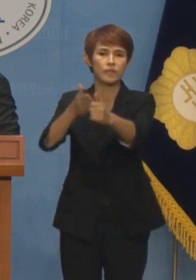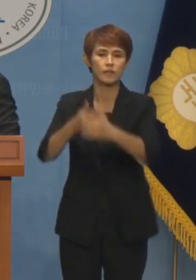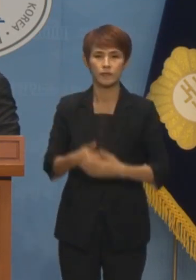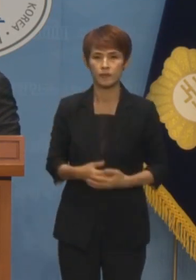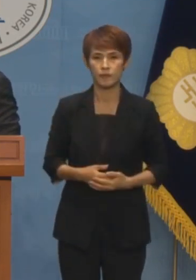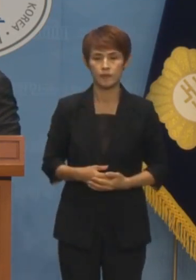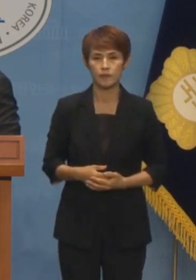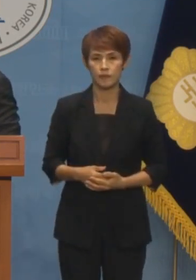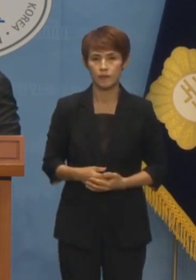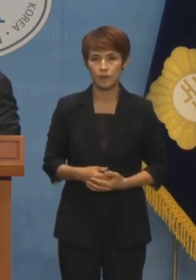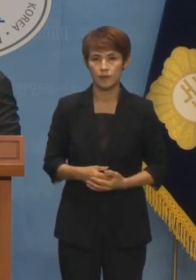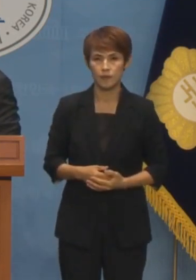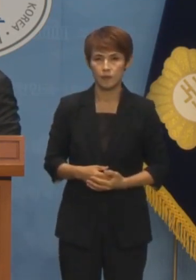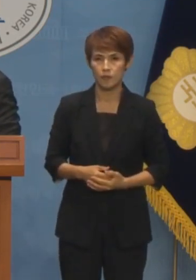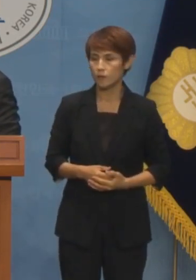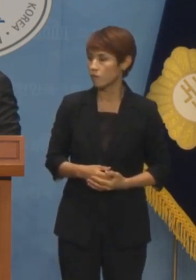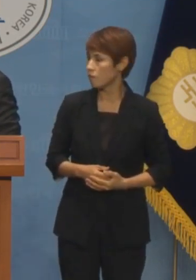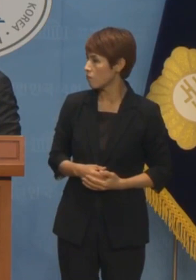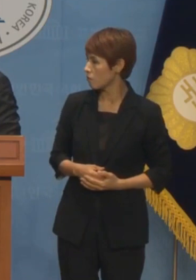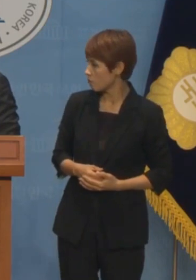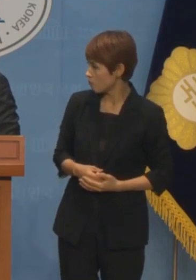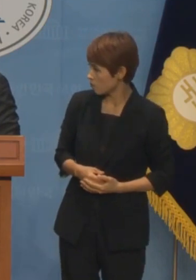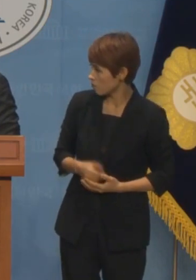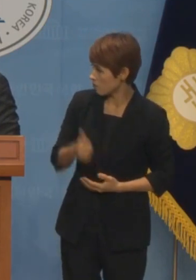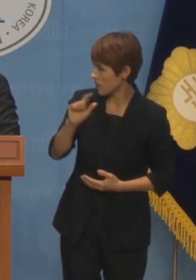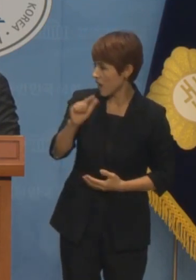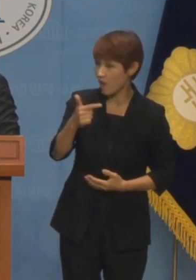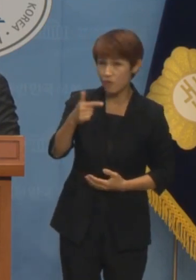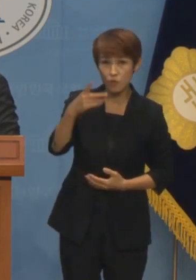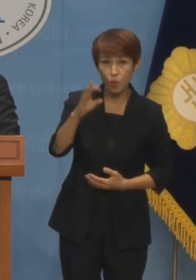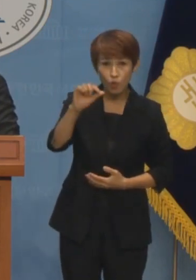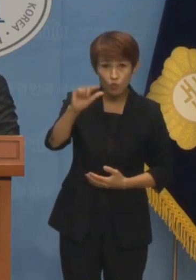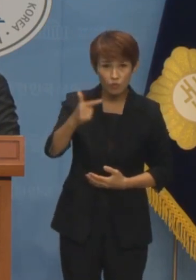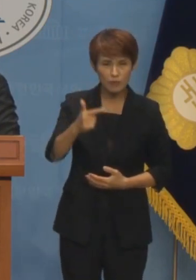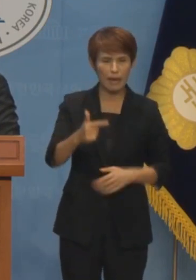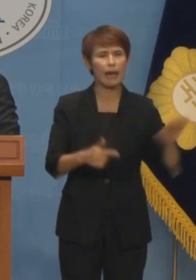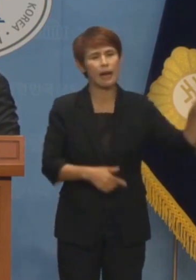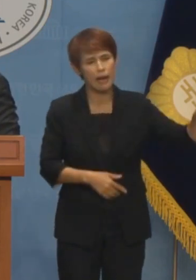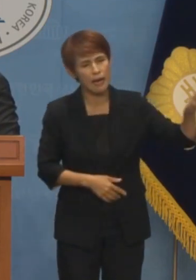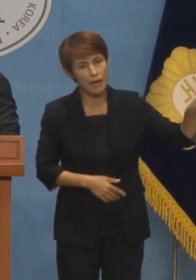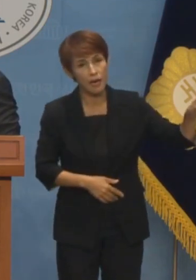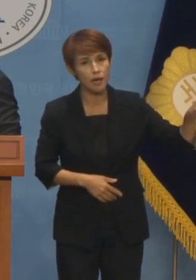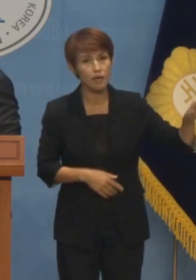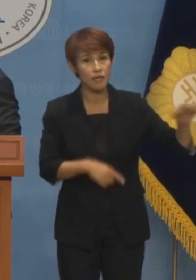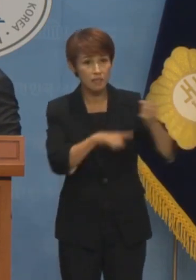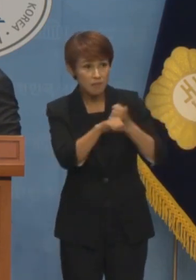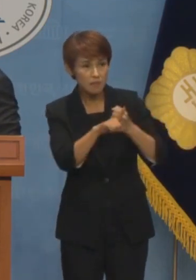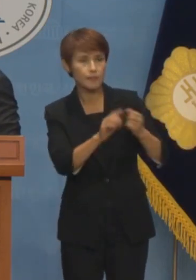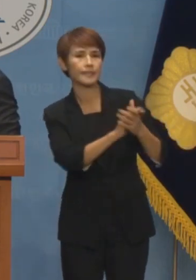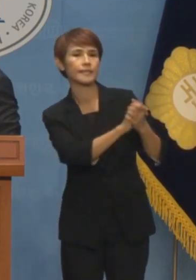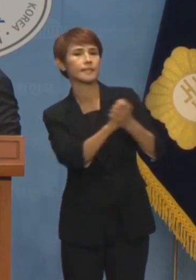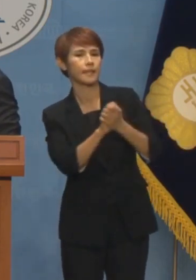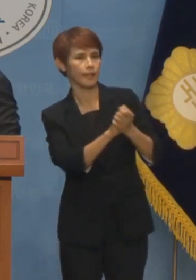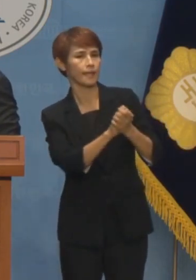또한 이렇게 손을 올리는 등 친분을 이렇게 보이기도 했습니다.